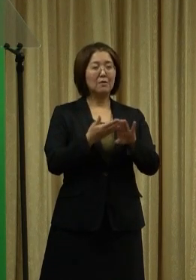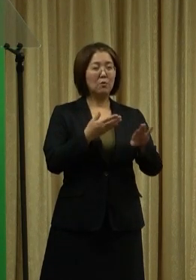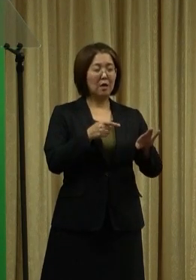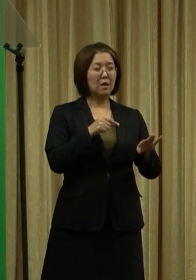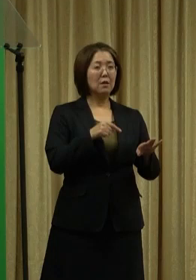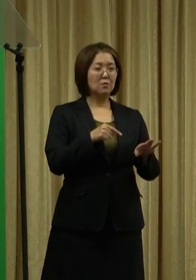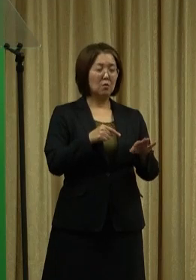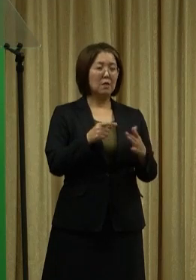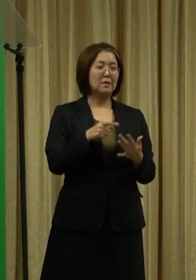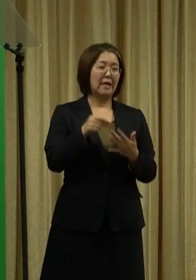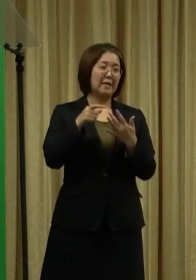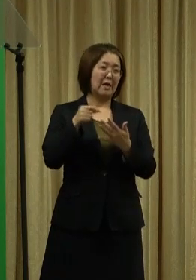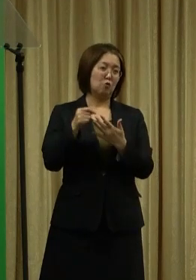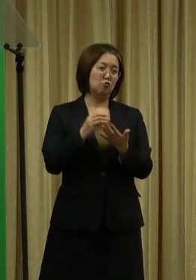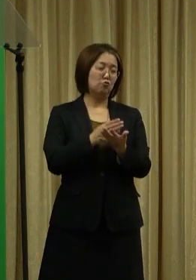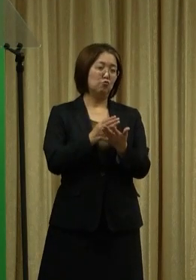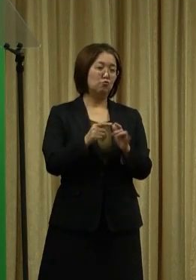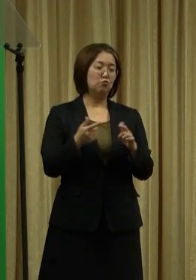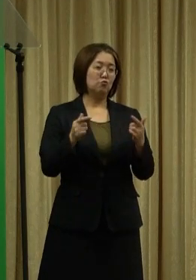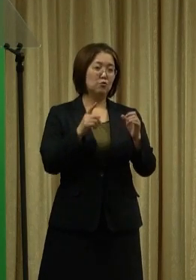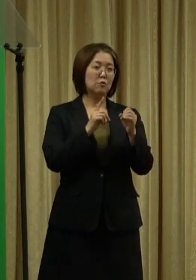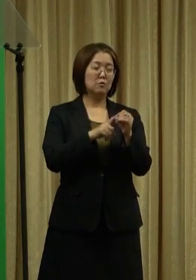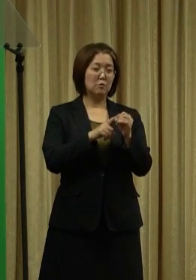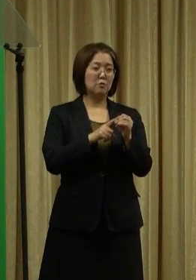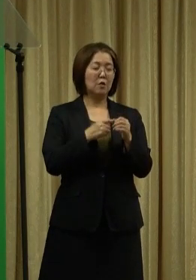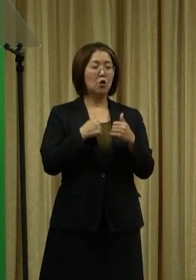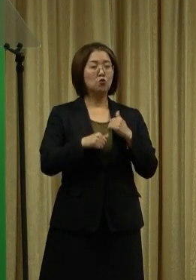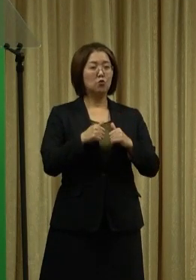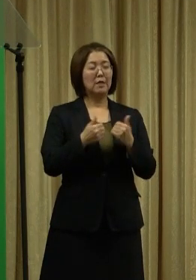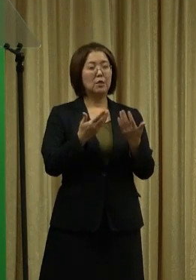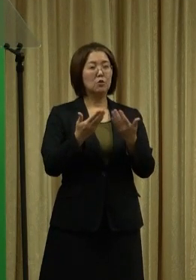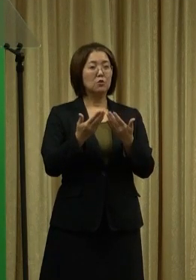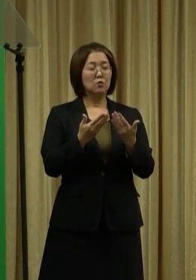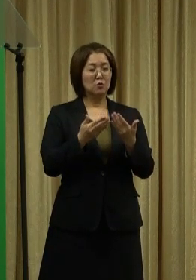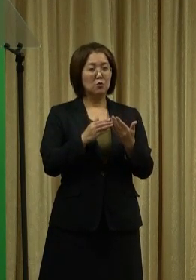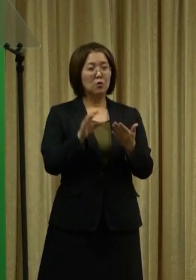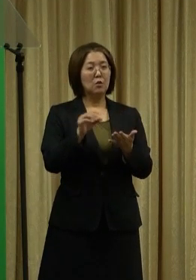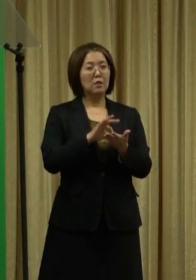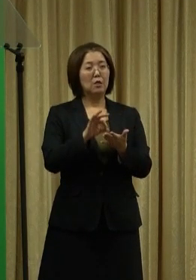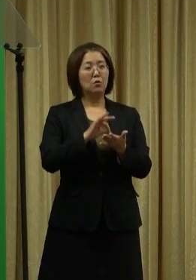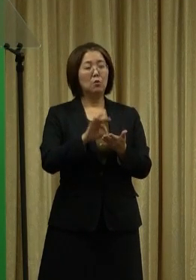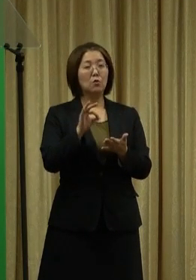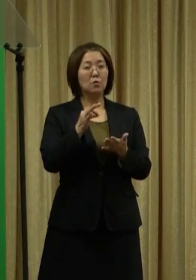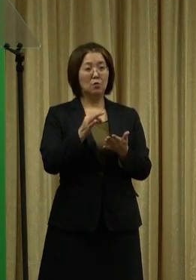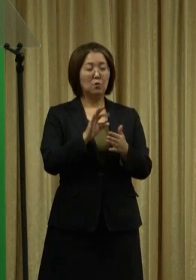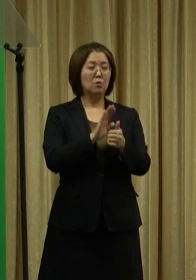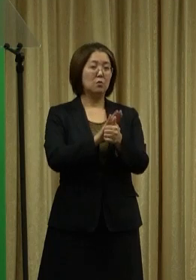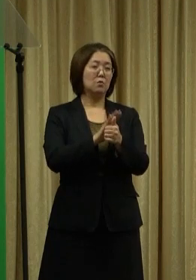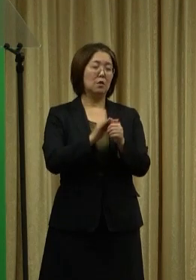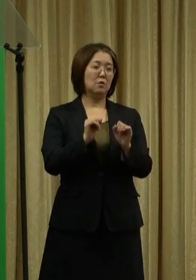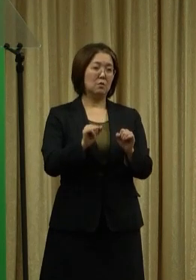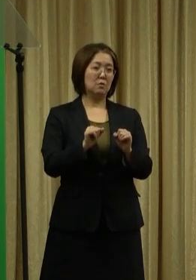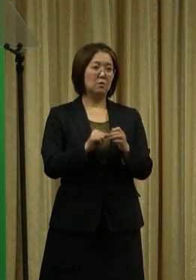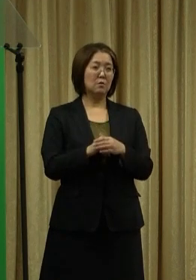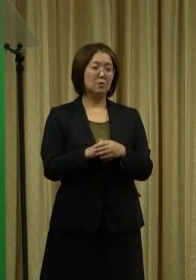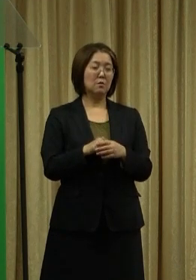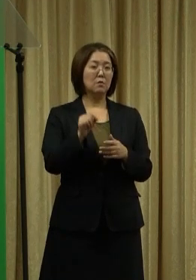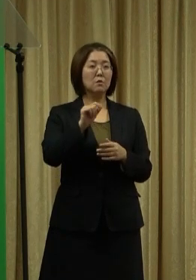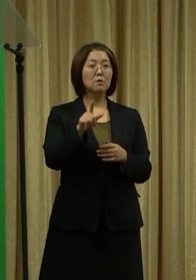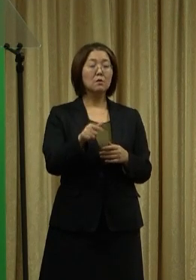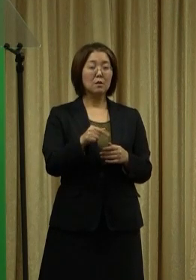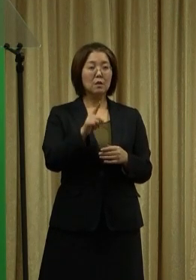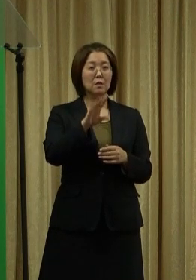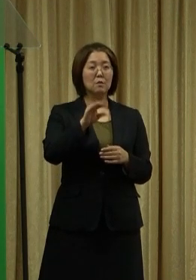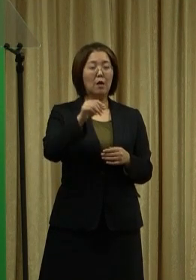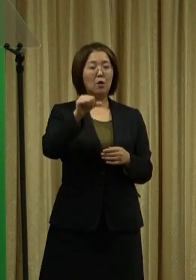所の選択肢を増やすためにフリースクールなどの利用料を助成をいたします。月額1万